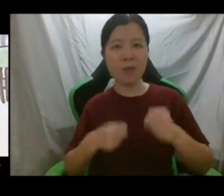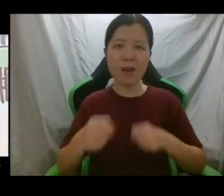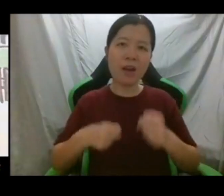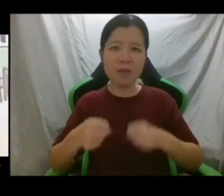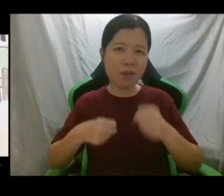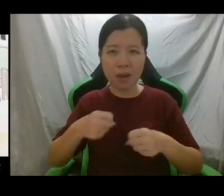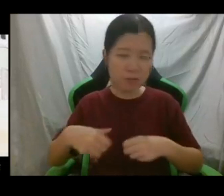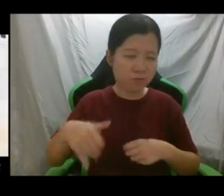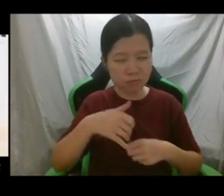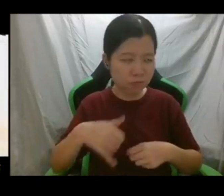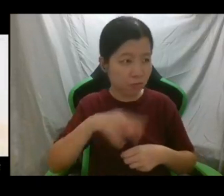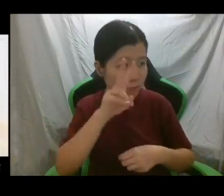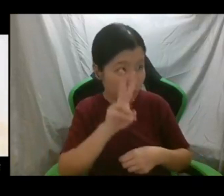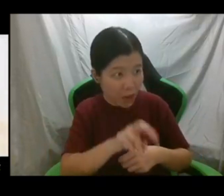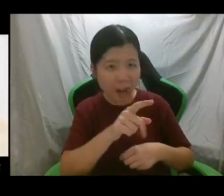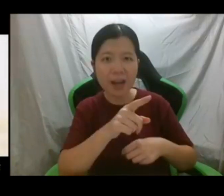缸響後院。